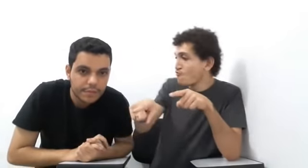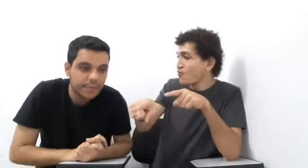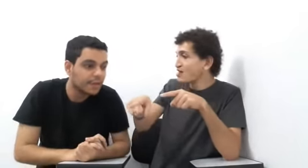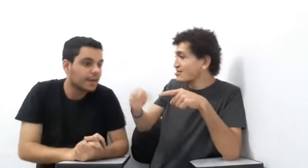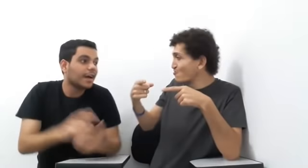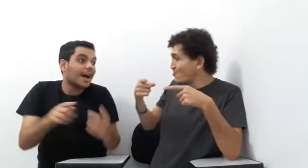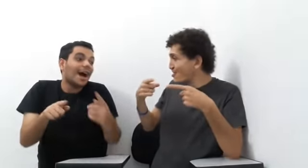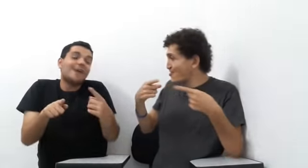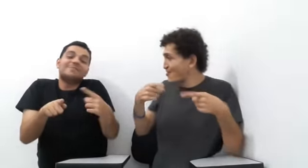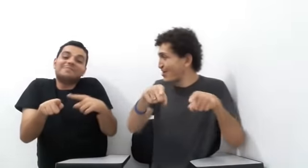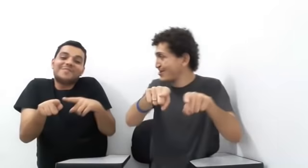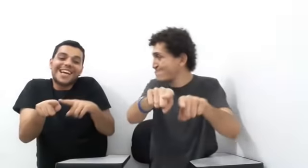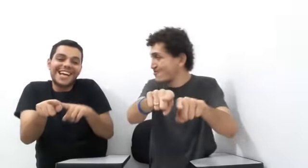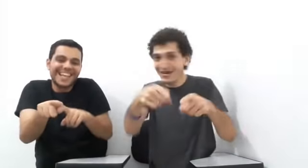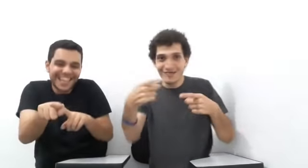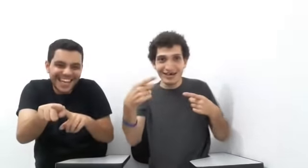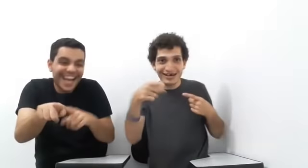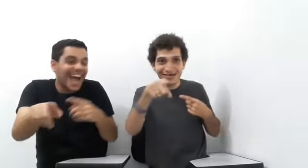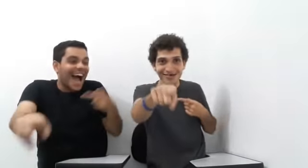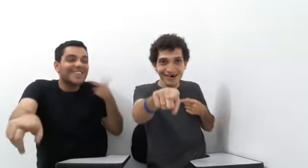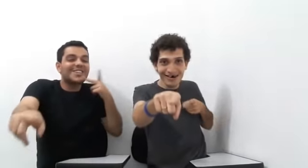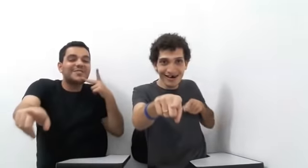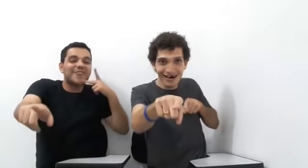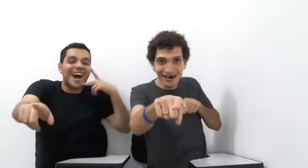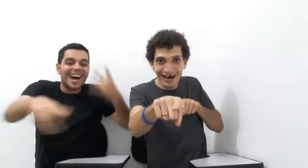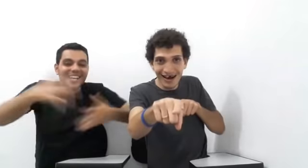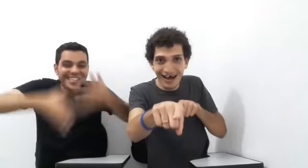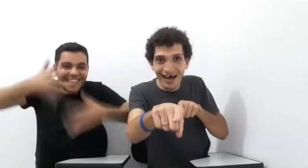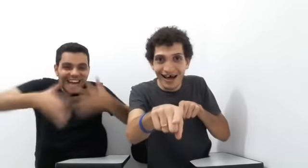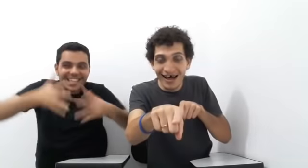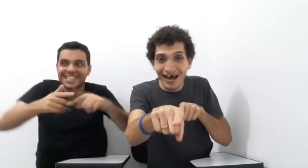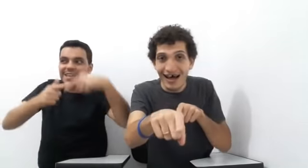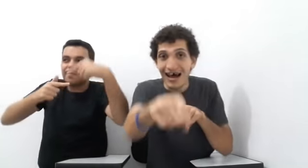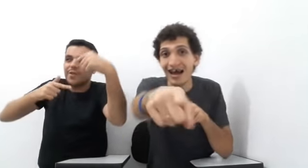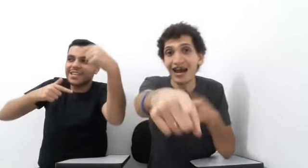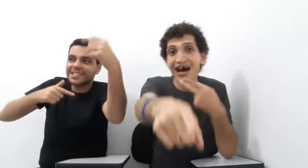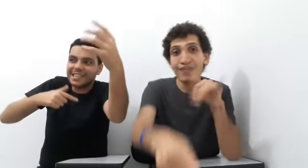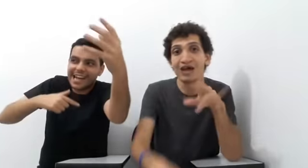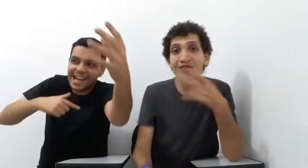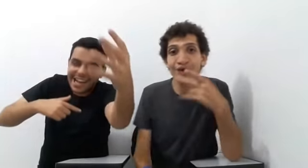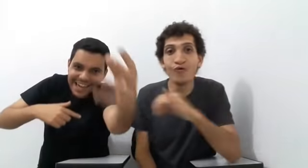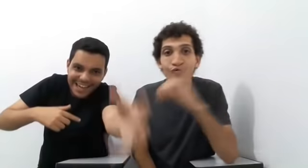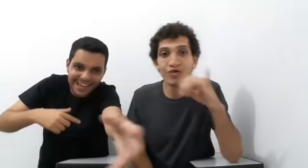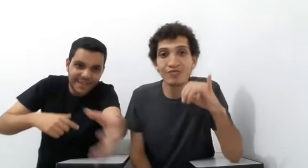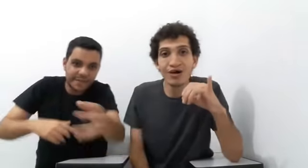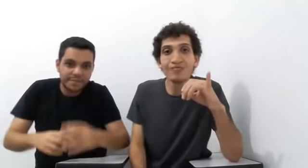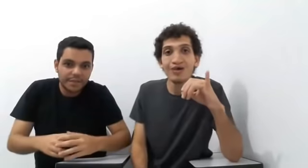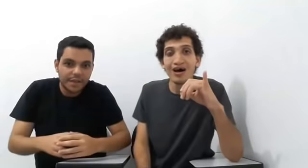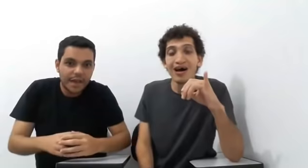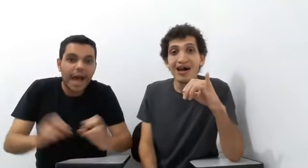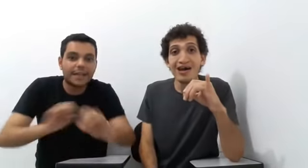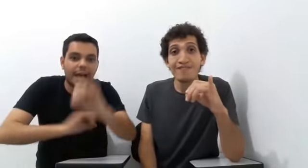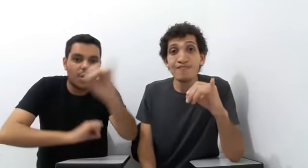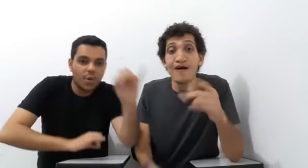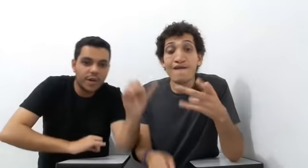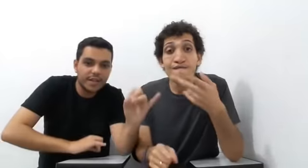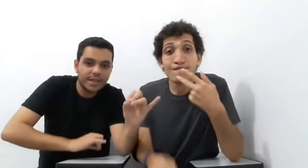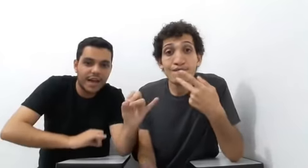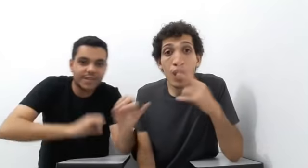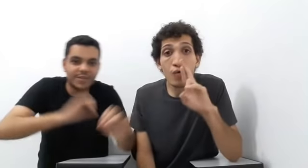Quase simultâneo, não é simultâneo, assim não. A gente fala, sinaliza e depois... Alô, oi, não. Oi. Falam aí